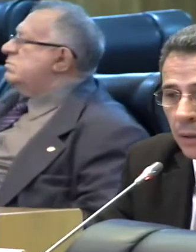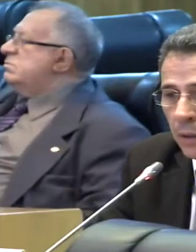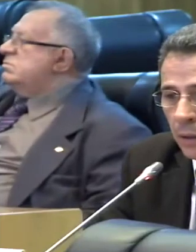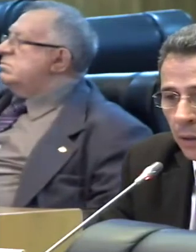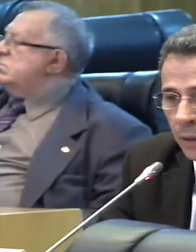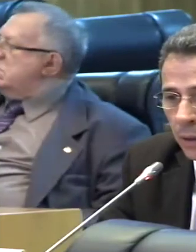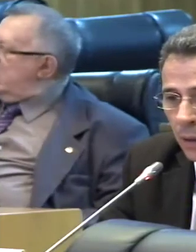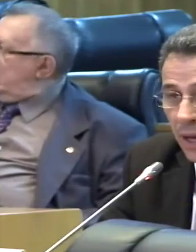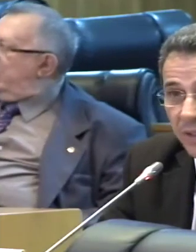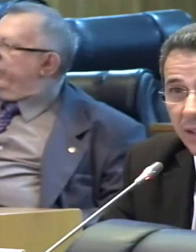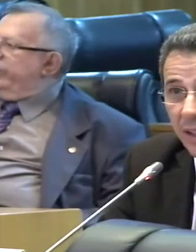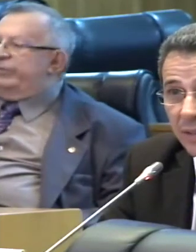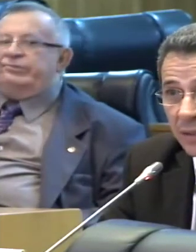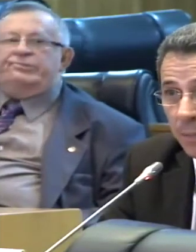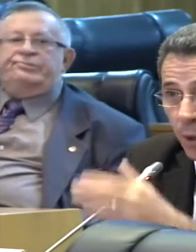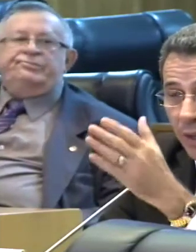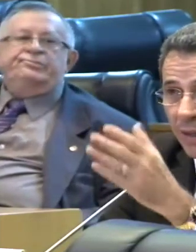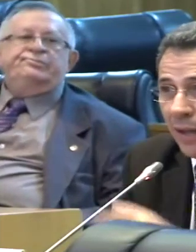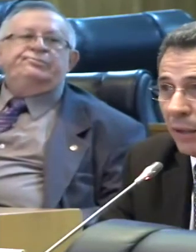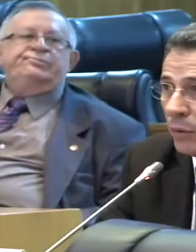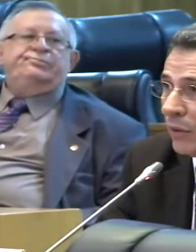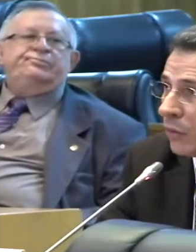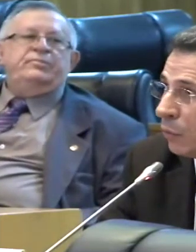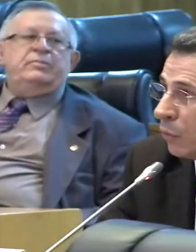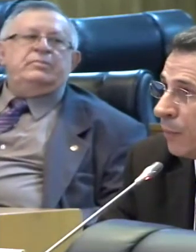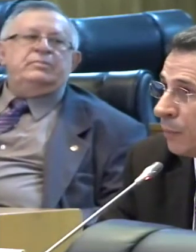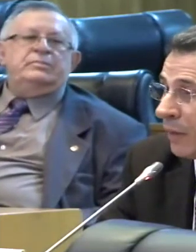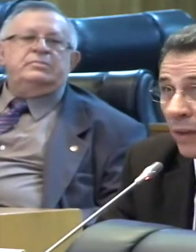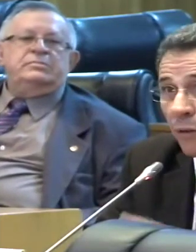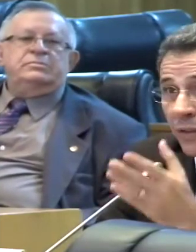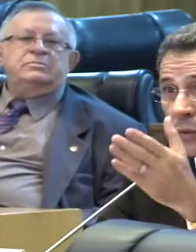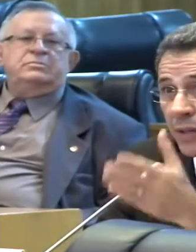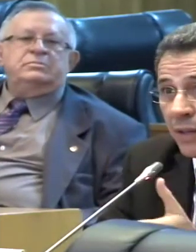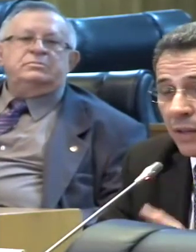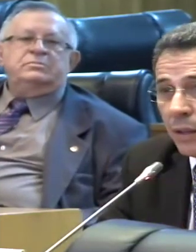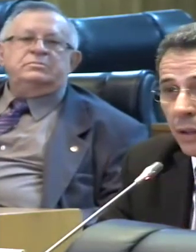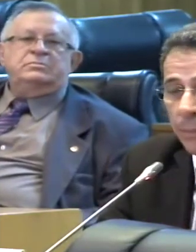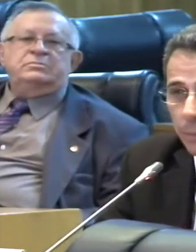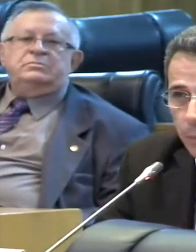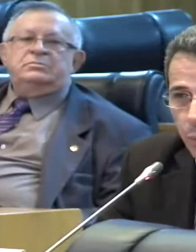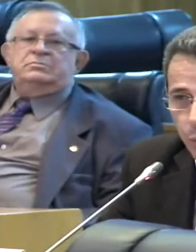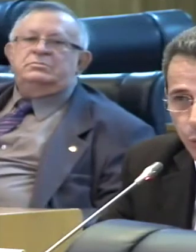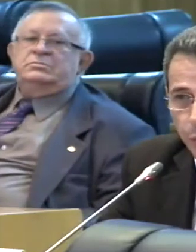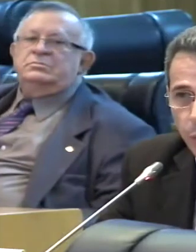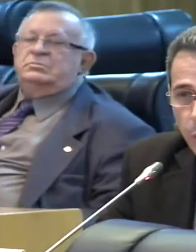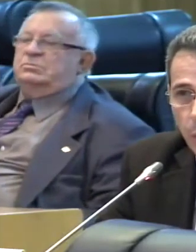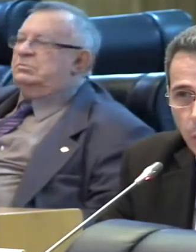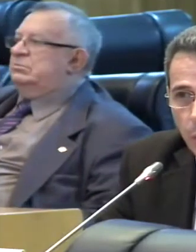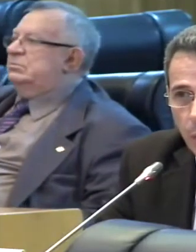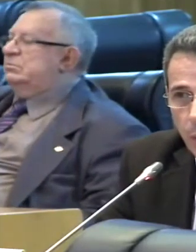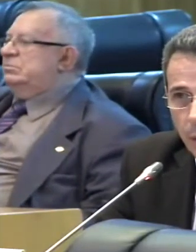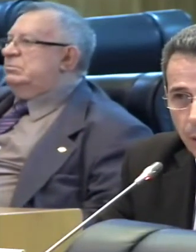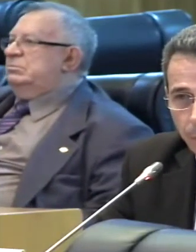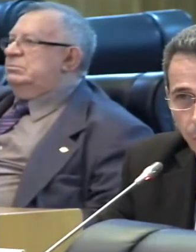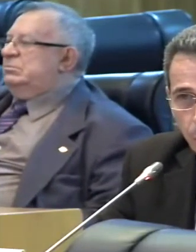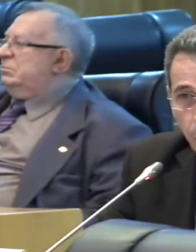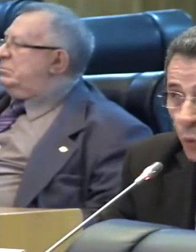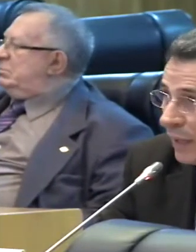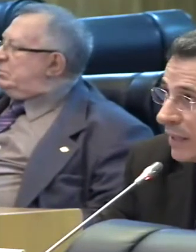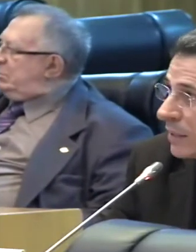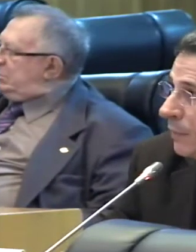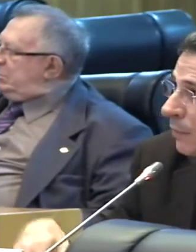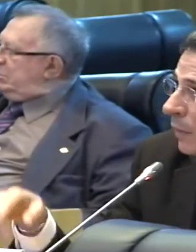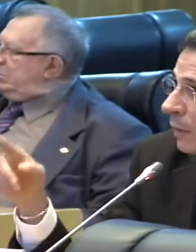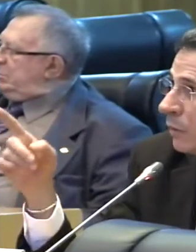a sentença ser prolatada do TCU, na vossa ausência aqui, por motivo